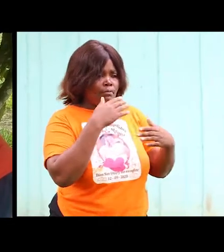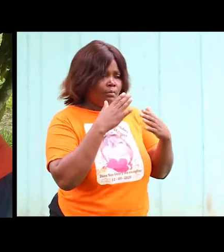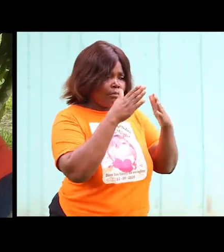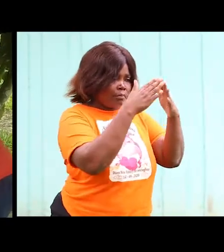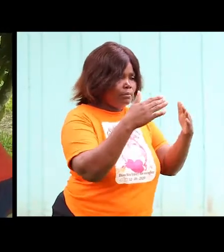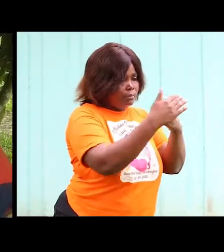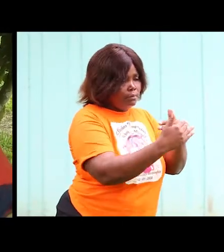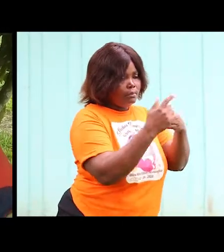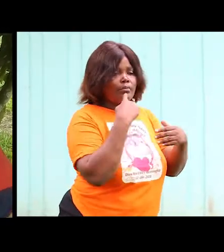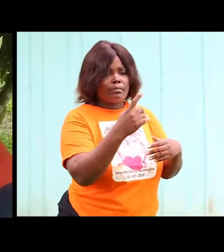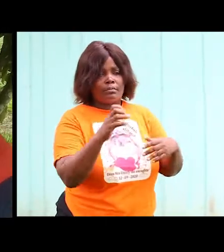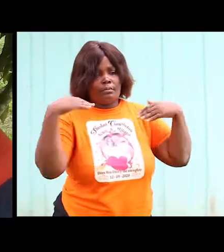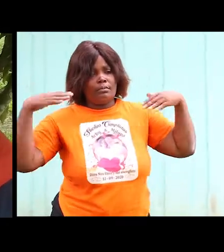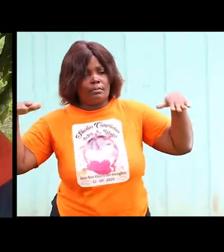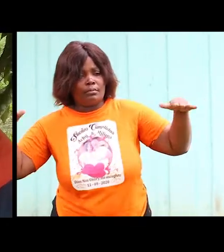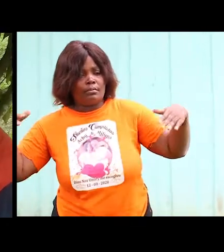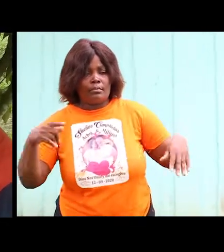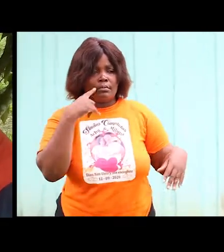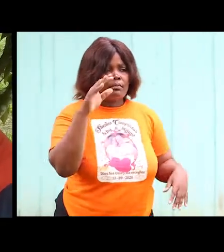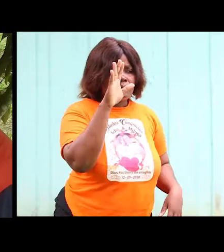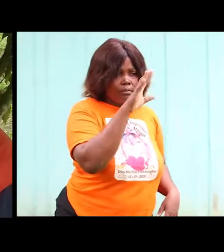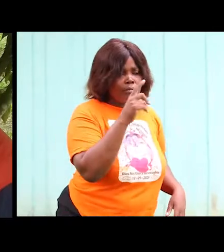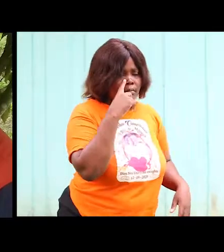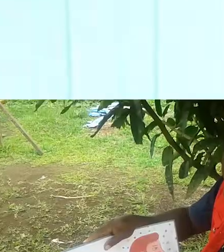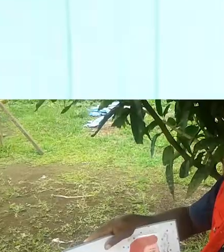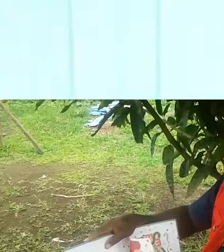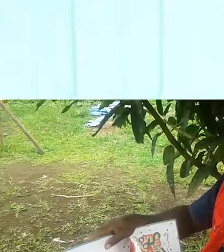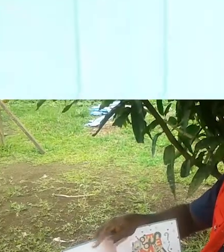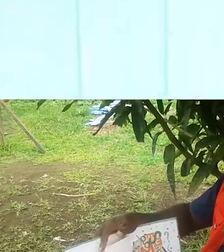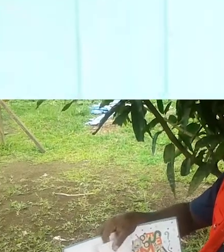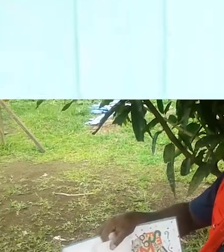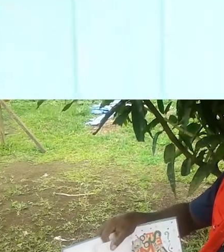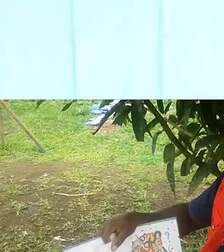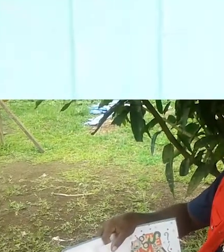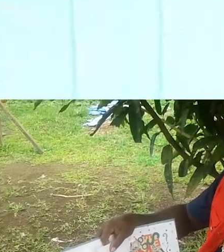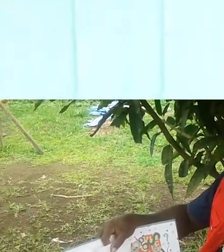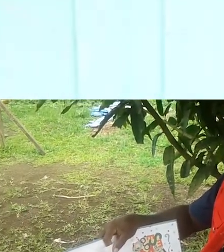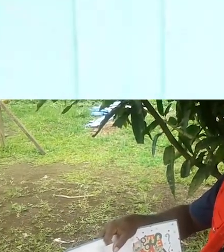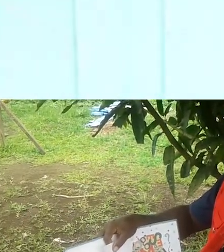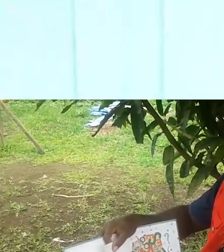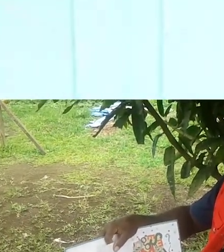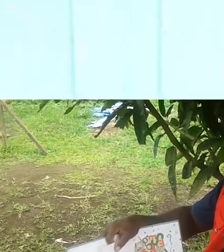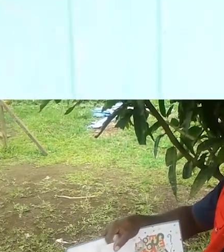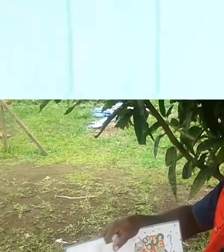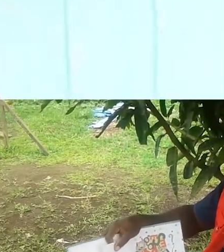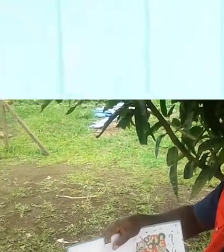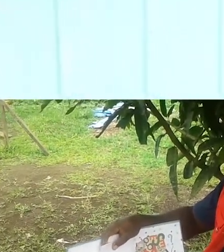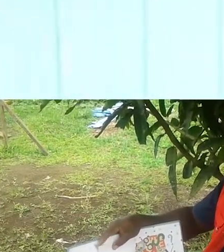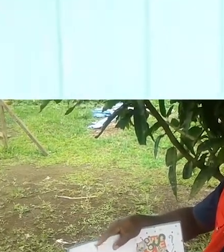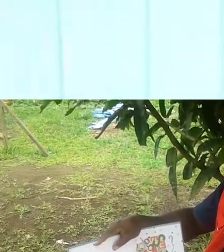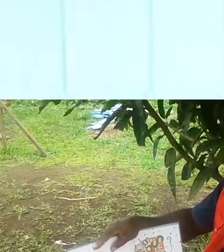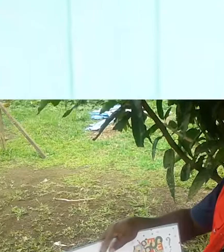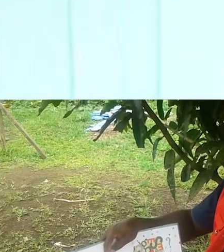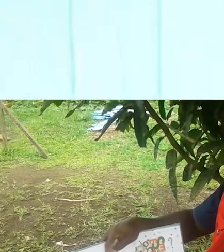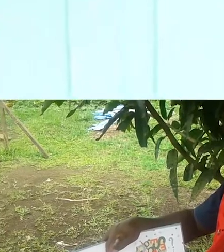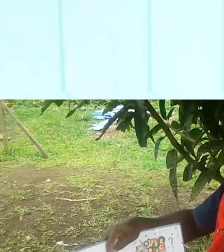claudia antonio busca la palabra precisa a quien le quiere dirigir la palabra precisa vemos